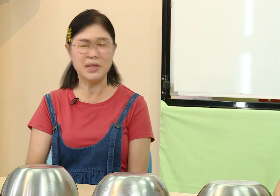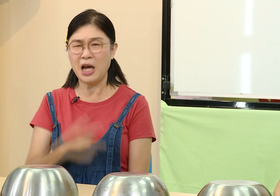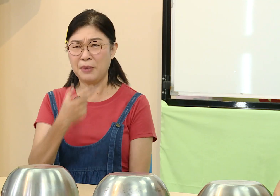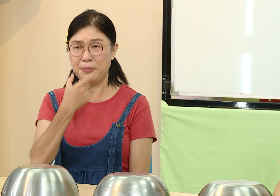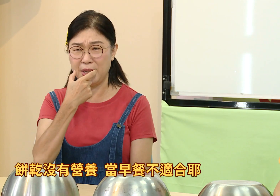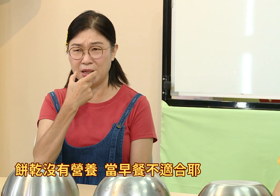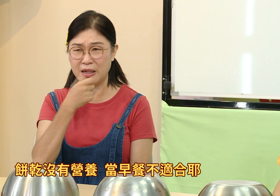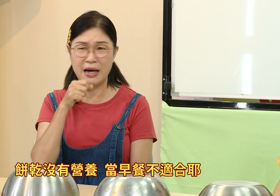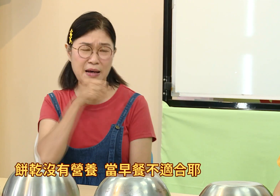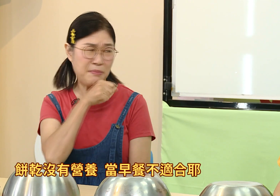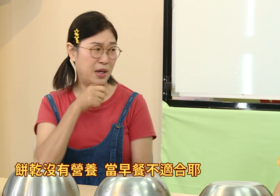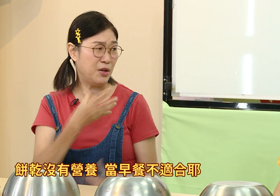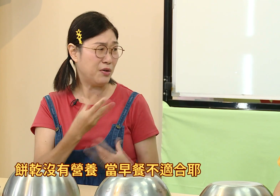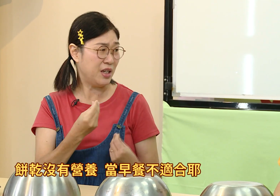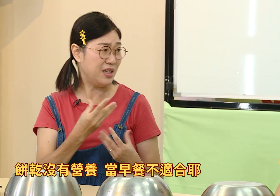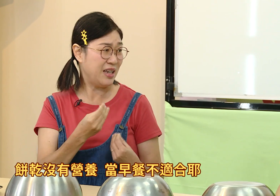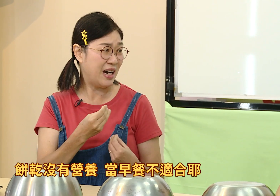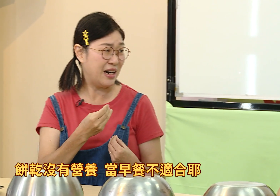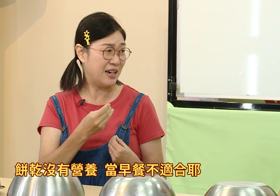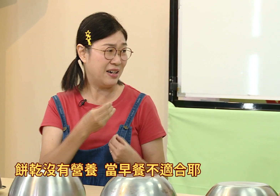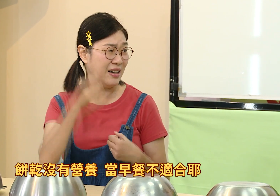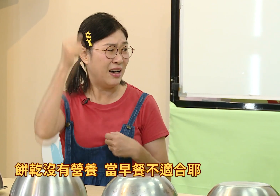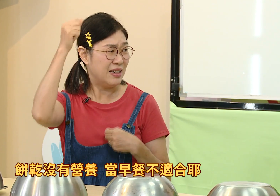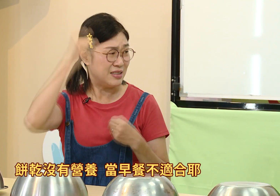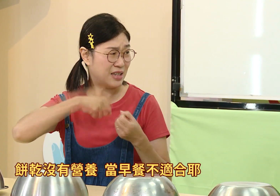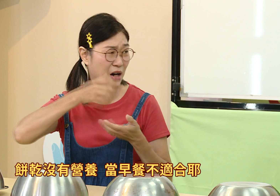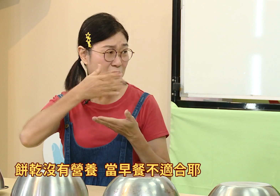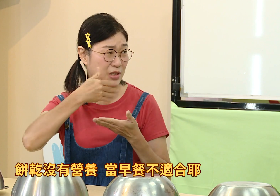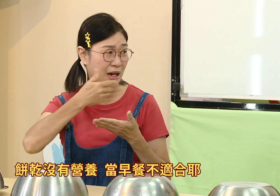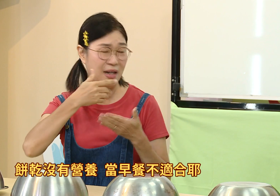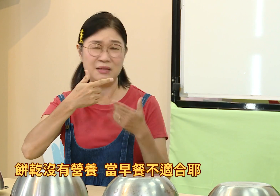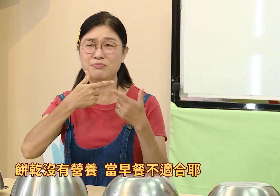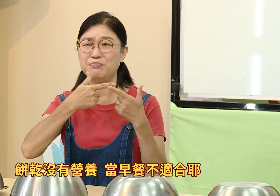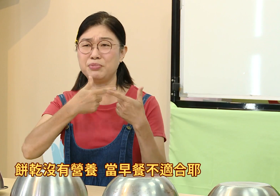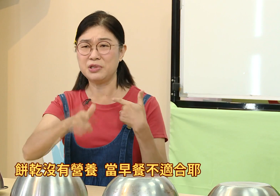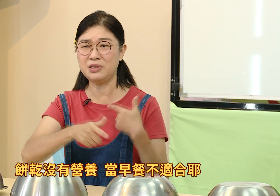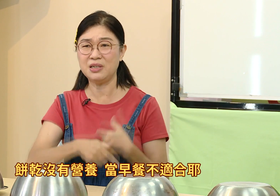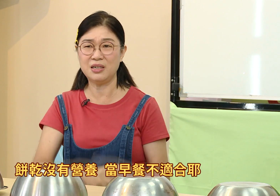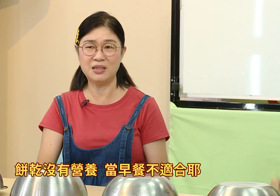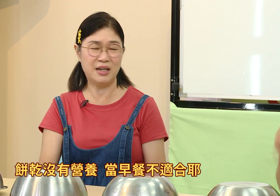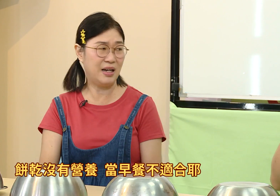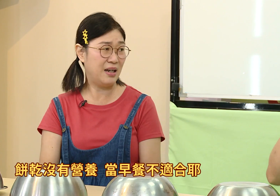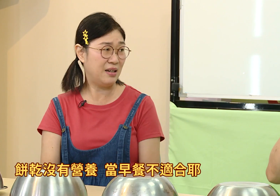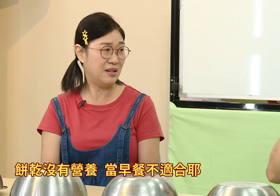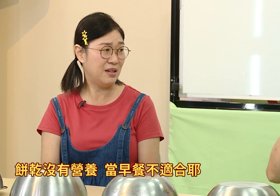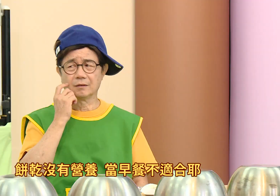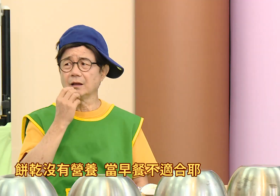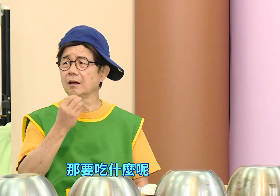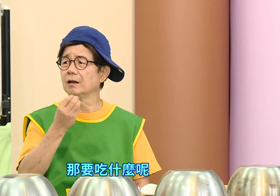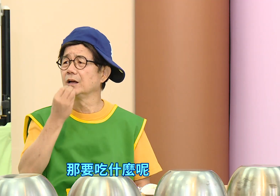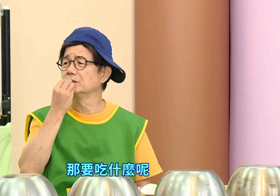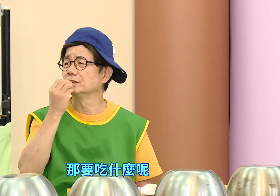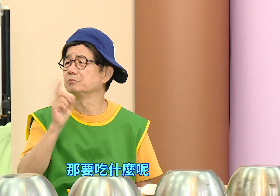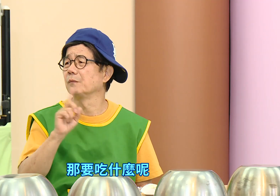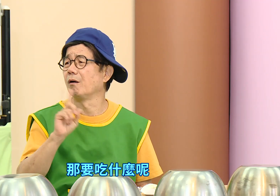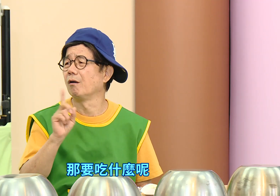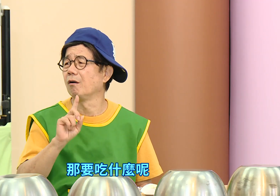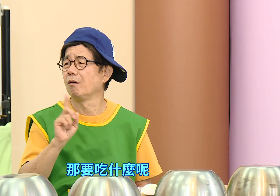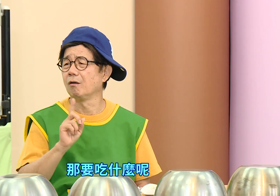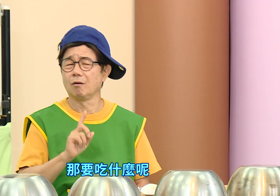餅乾沒有營養早餐不適合耶那要吃什麼